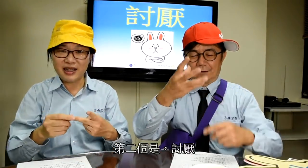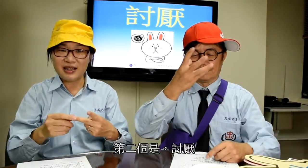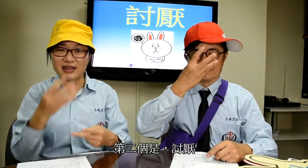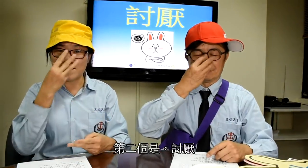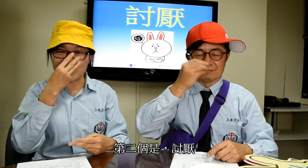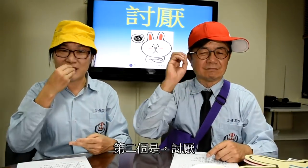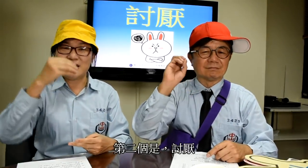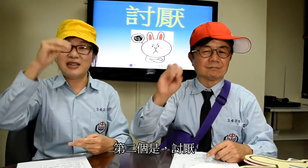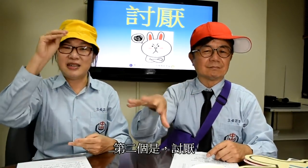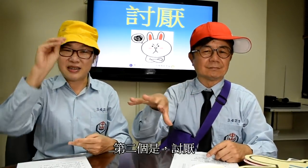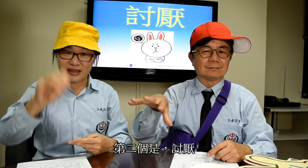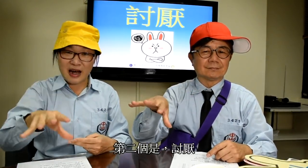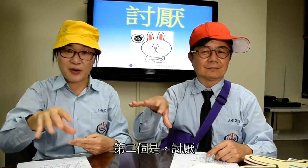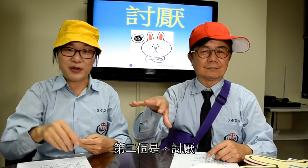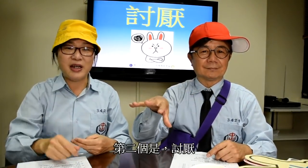个是讨厌。